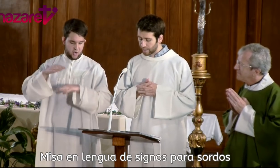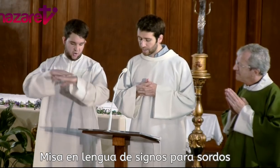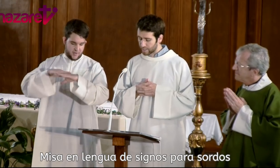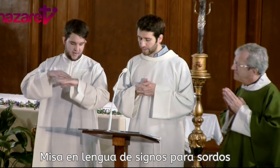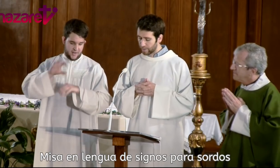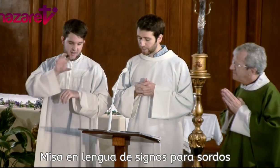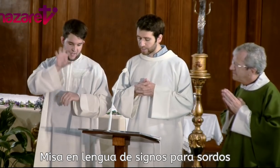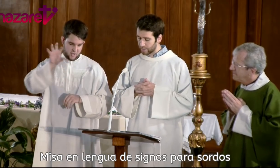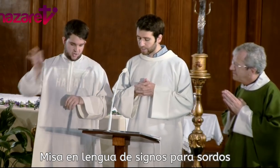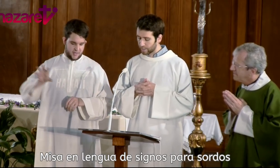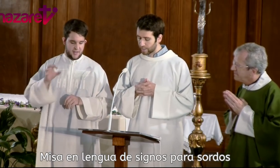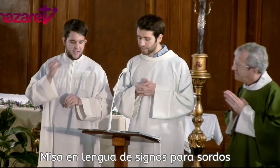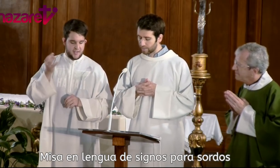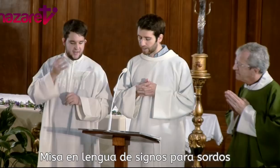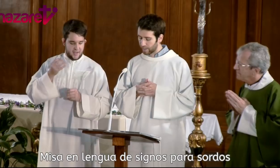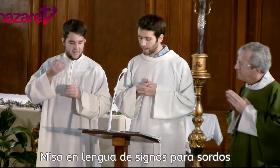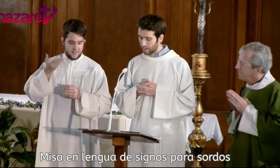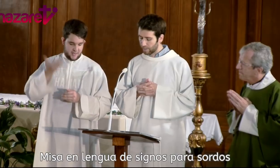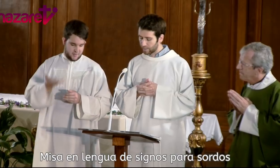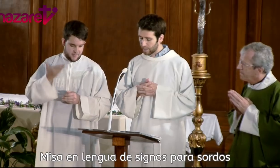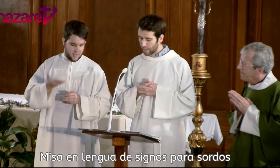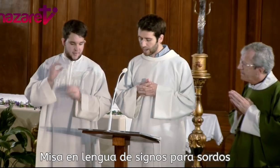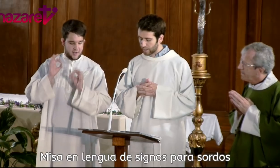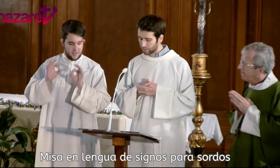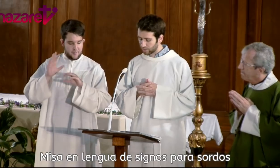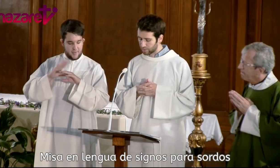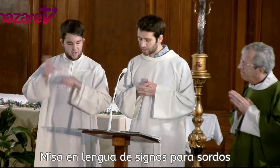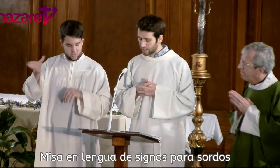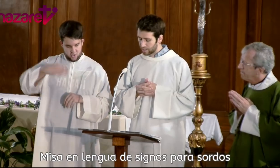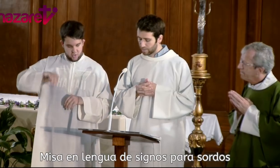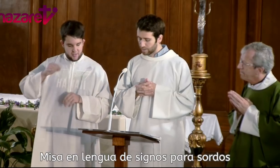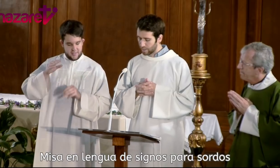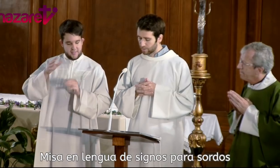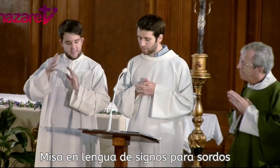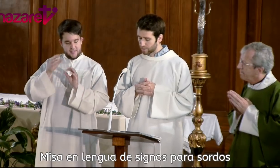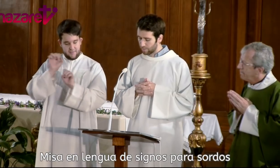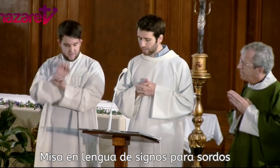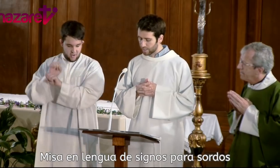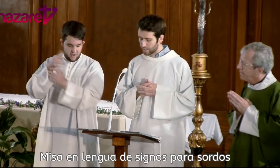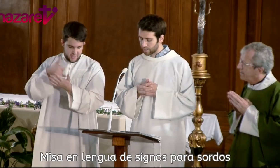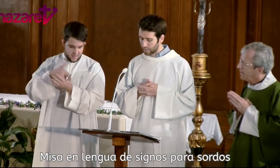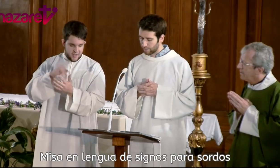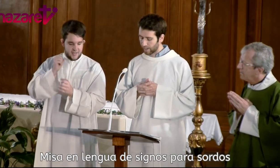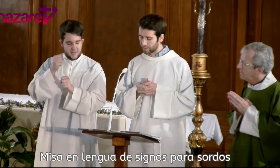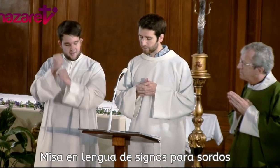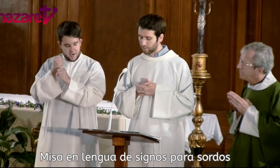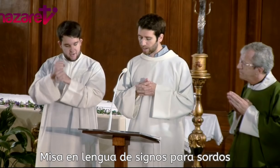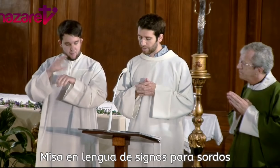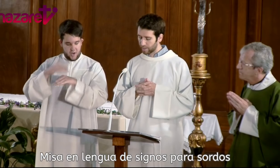las naciones, que sirvan lealmente a todos, defendiendo a los débiles y trabajando por la paz